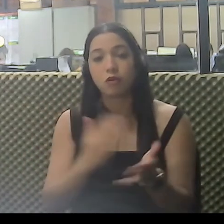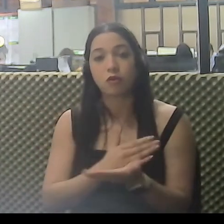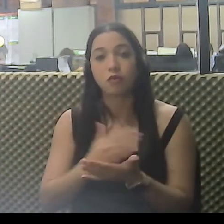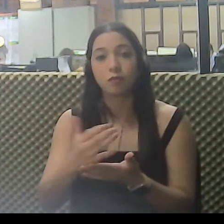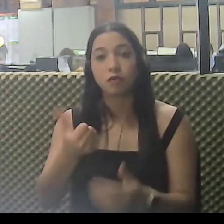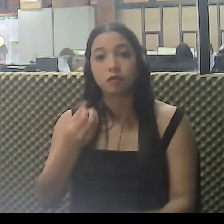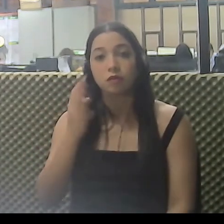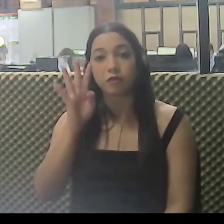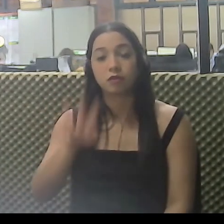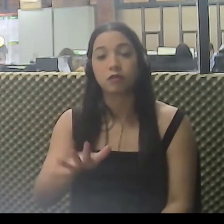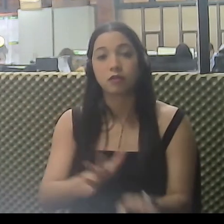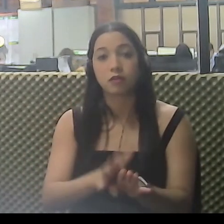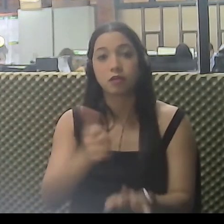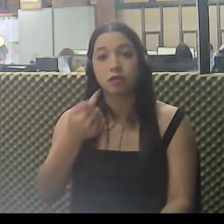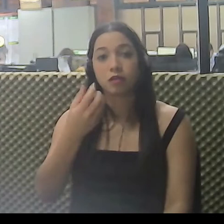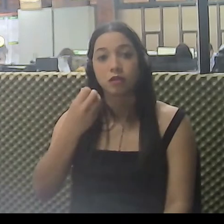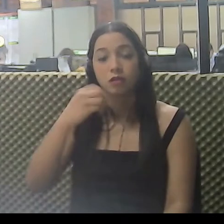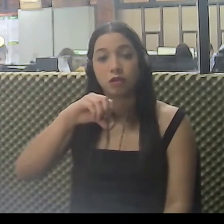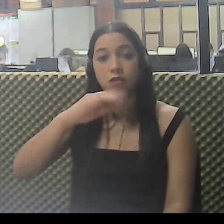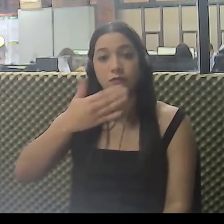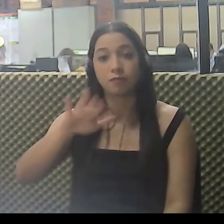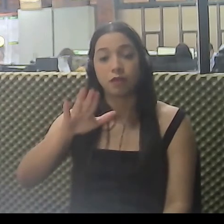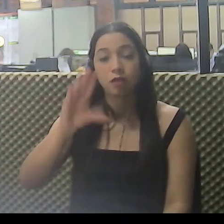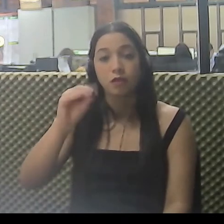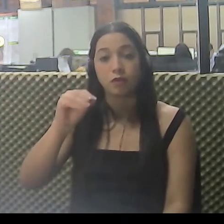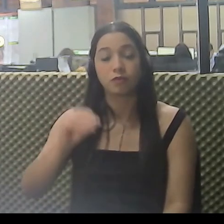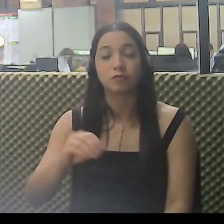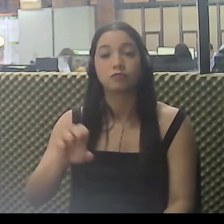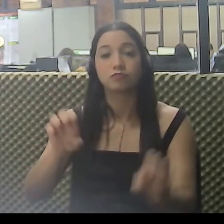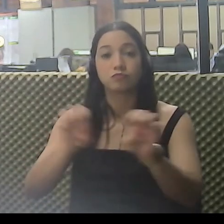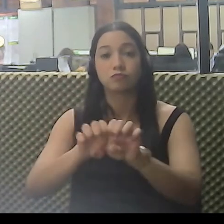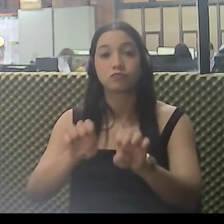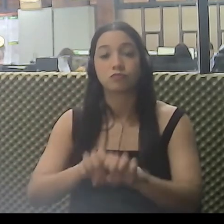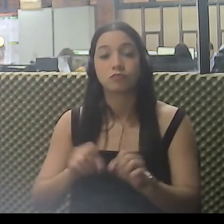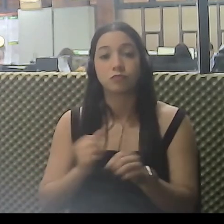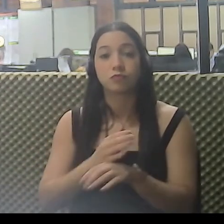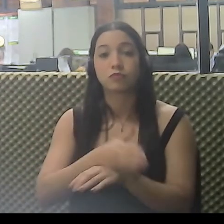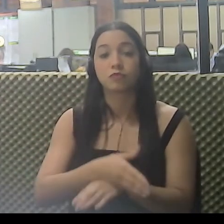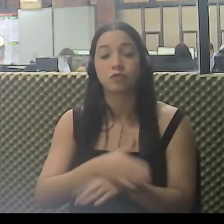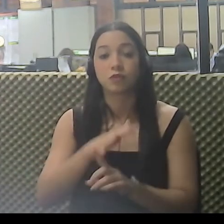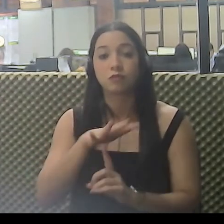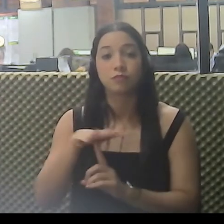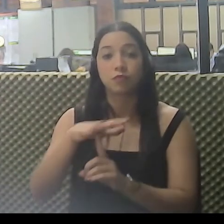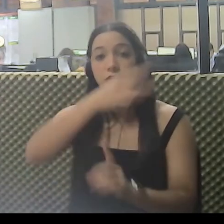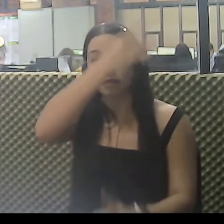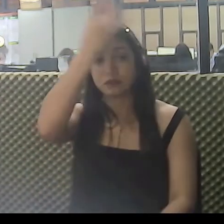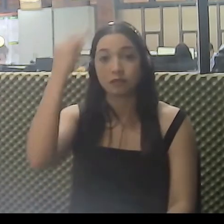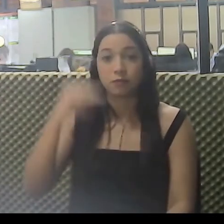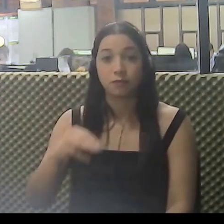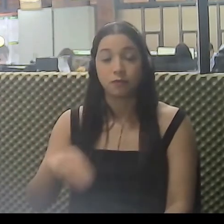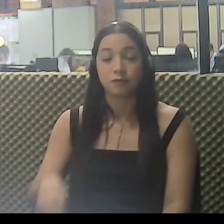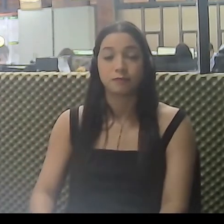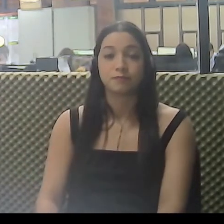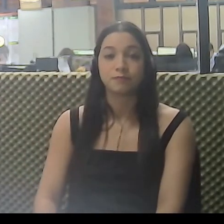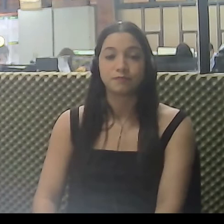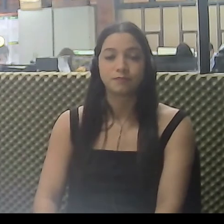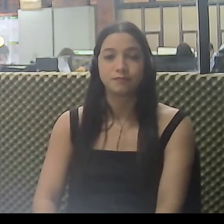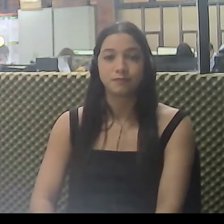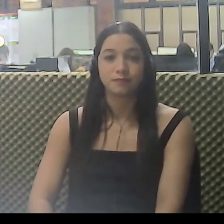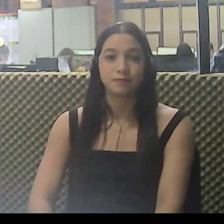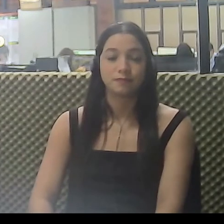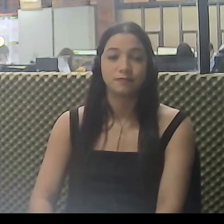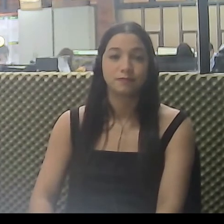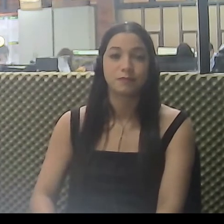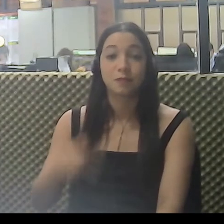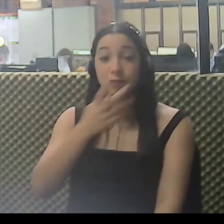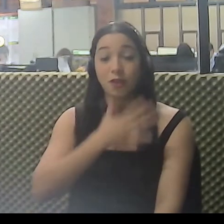as 7h30 da noite, na estrutura montada, que pode ser acessada pela entrada do bairro Santa Mônica. Já para